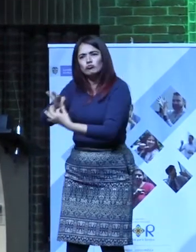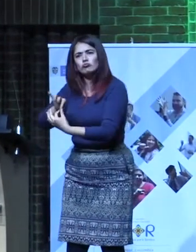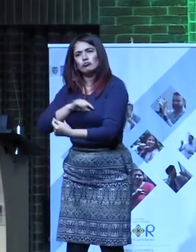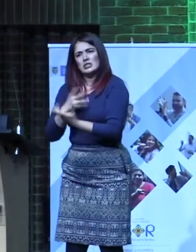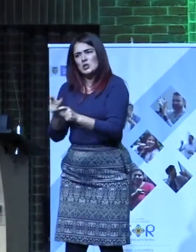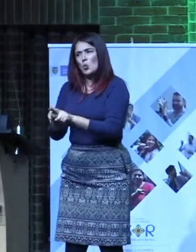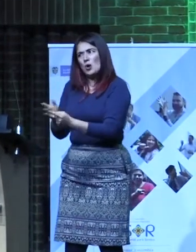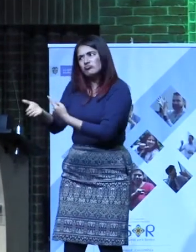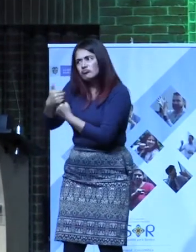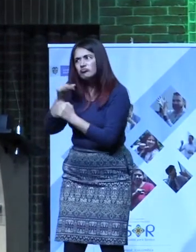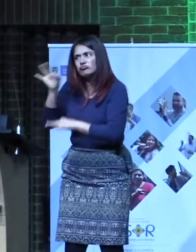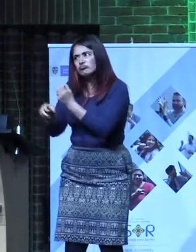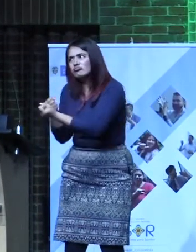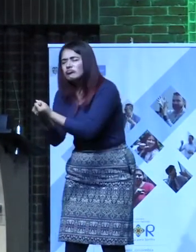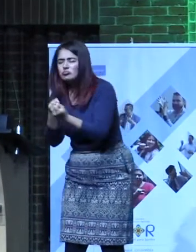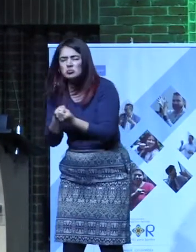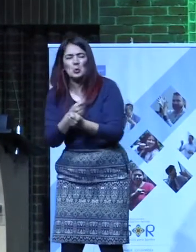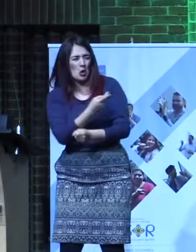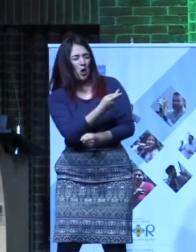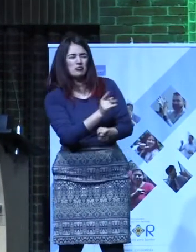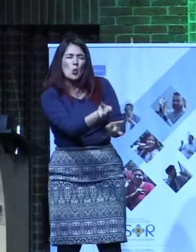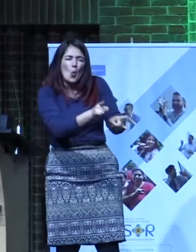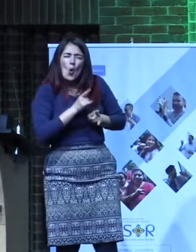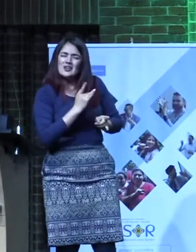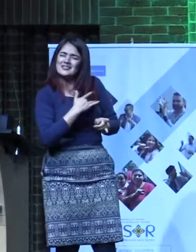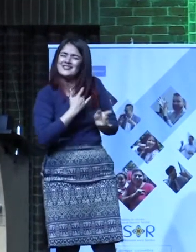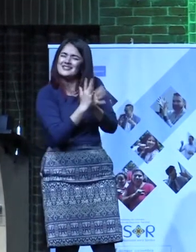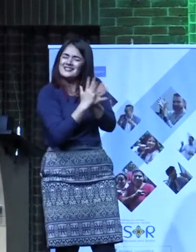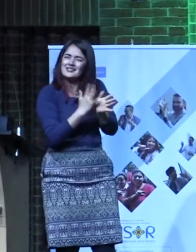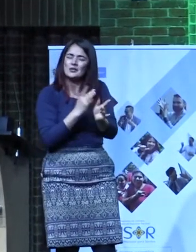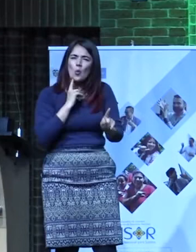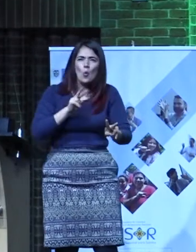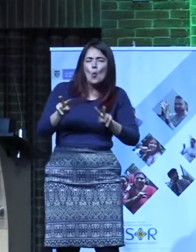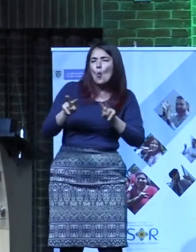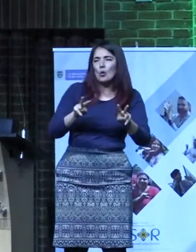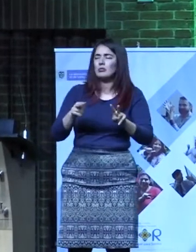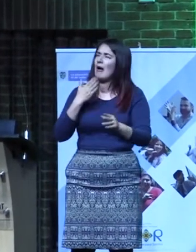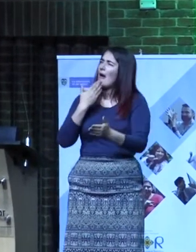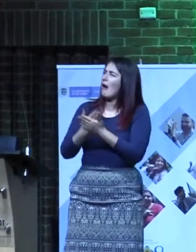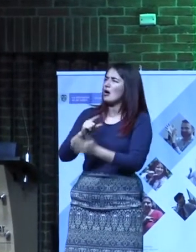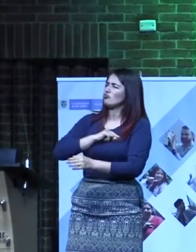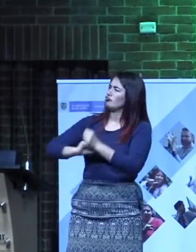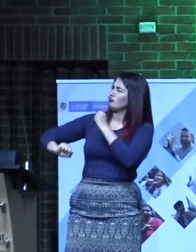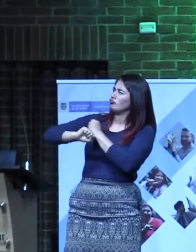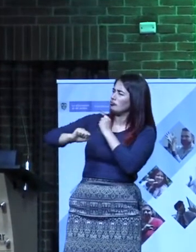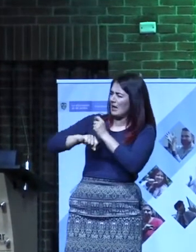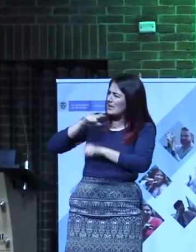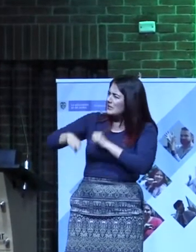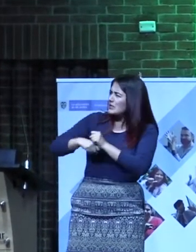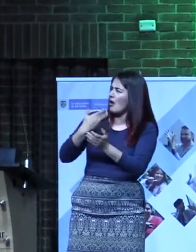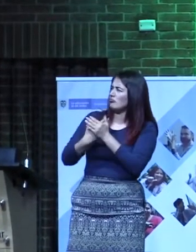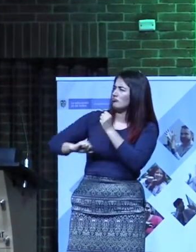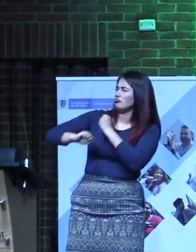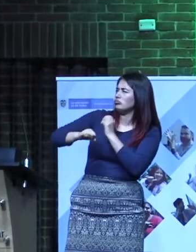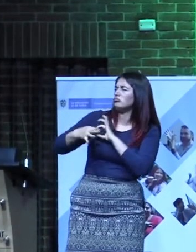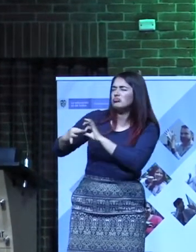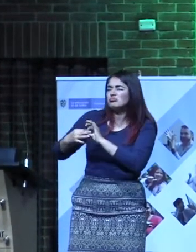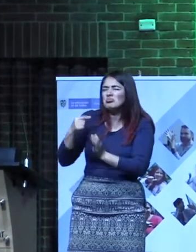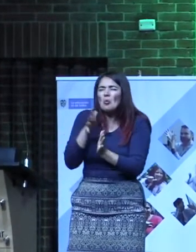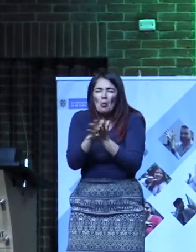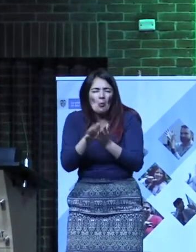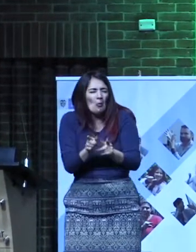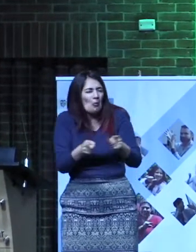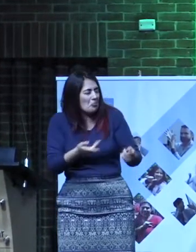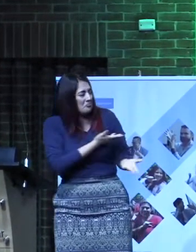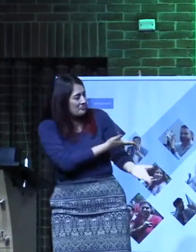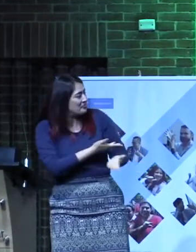manera conjunta y quiero que por favor nos cuenten ustedes qué sintieron que les pudimos aportar este año cuando trabajamos juntos. Entonces